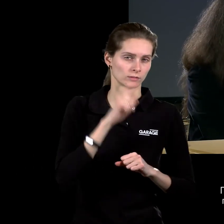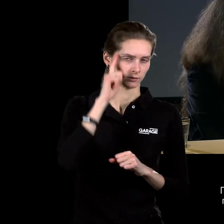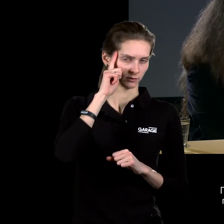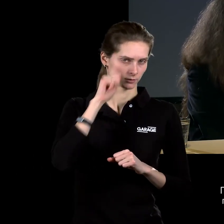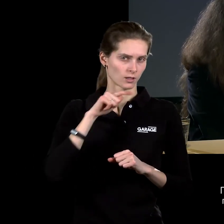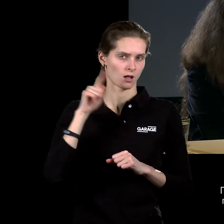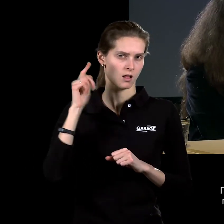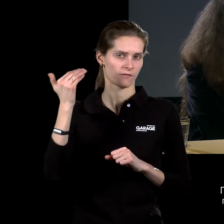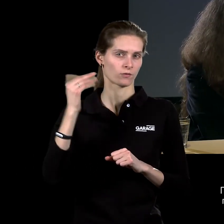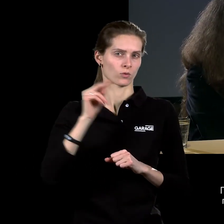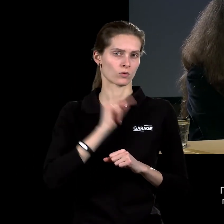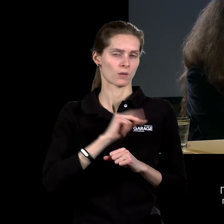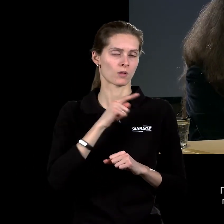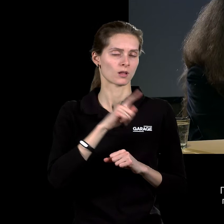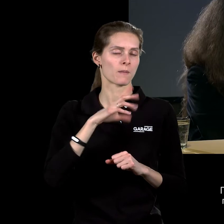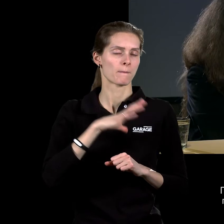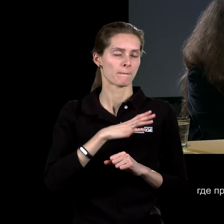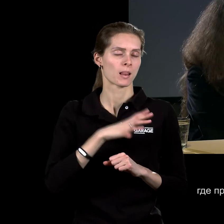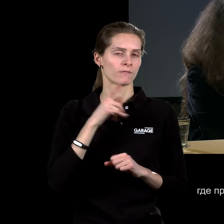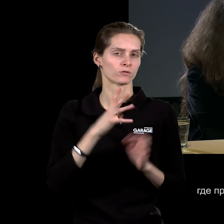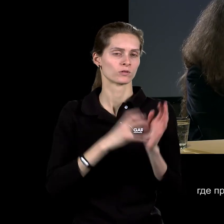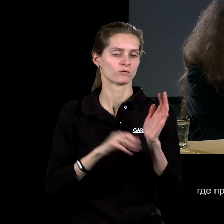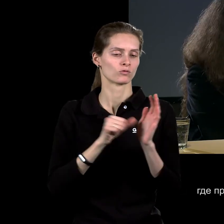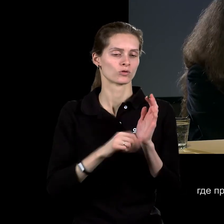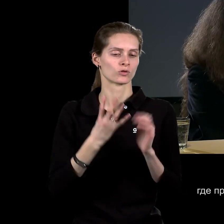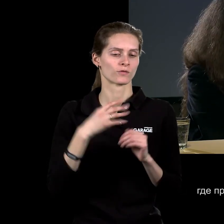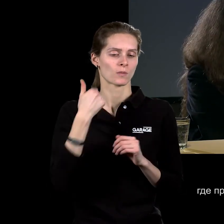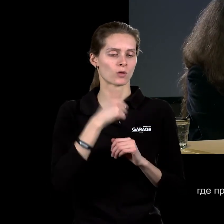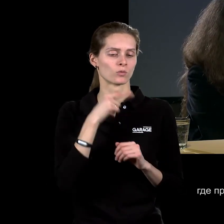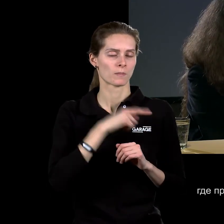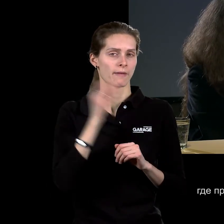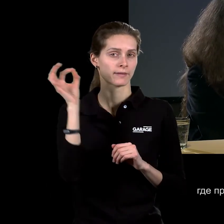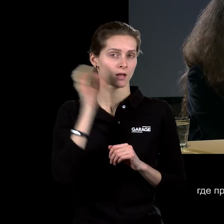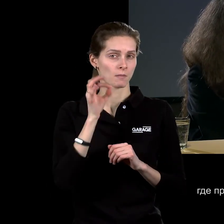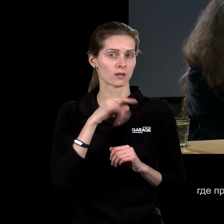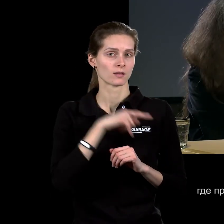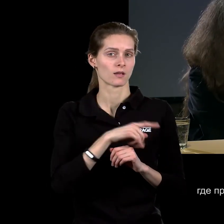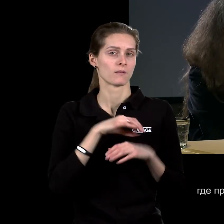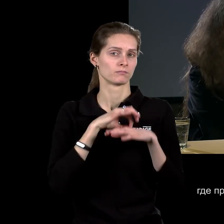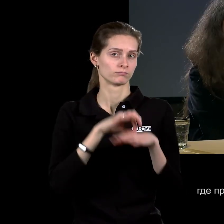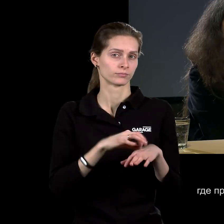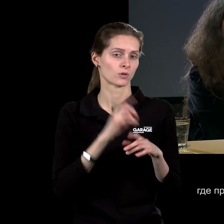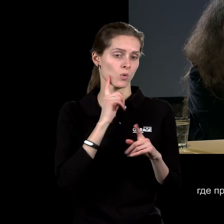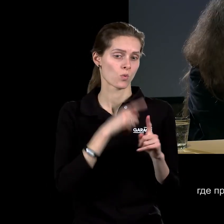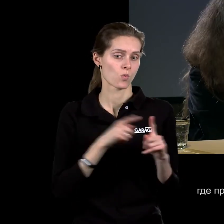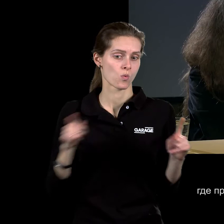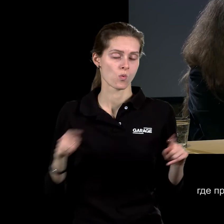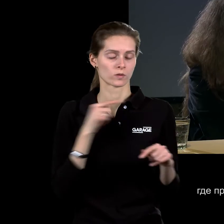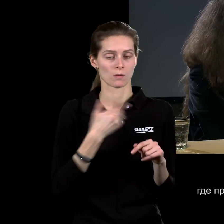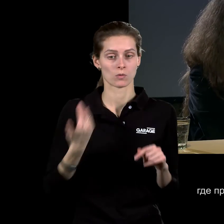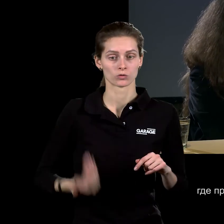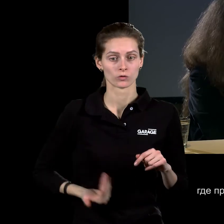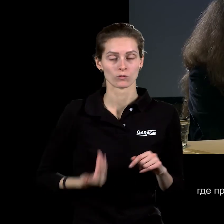говорила, в 1964 году была в Германии, провела там год, у нее там была выставка, которая была в Дюссельдорфе, то есть как раз в тех местах,